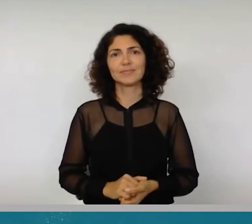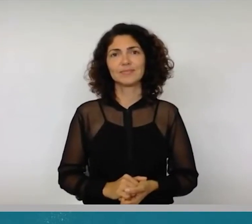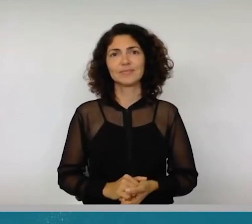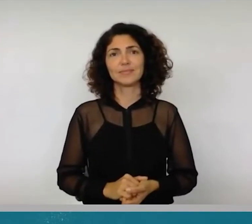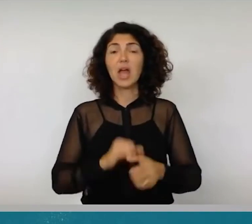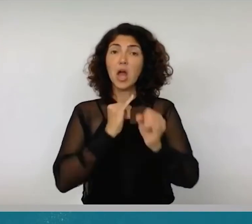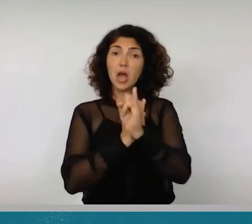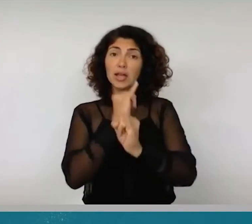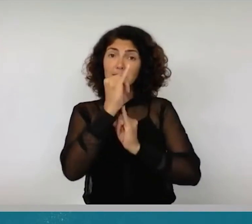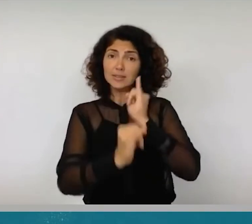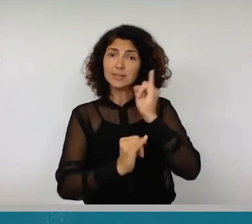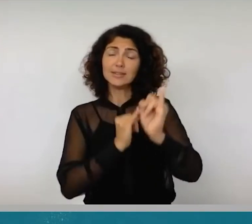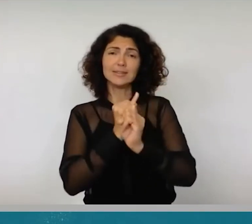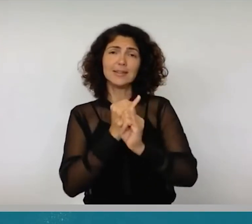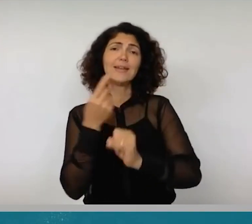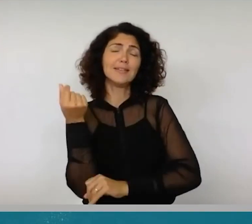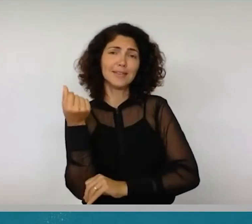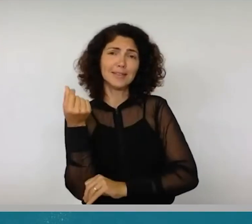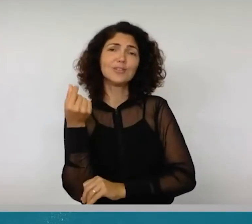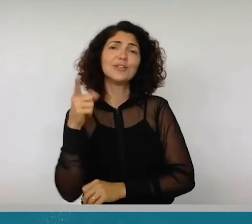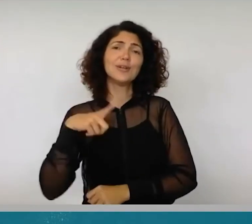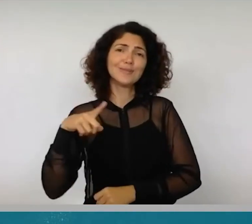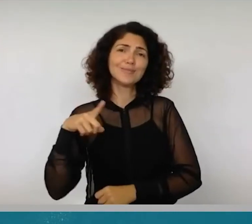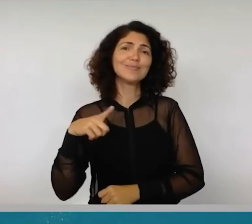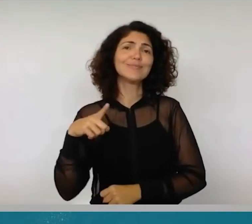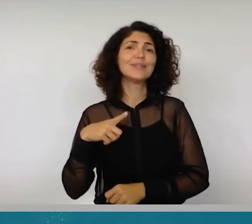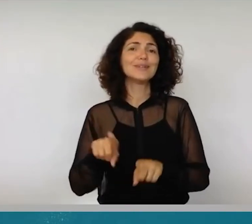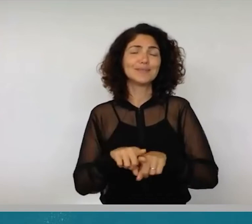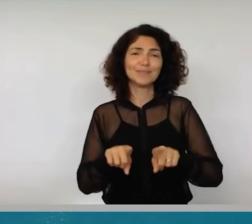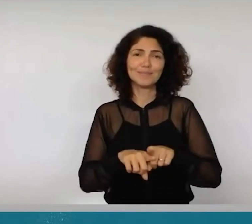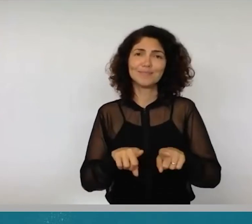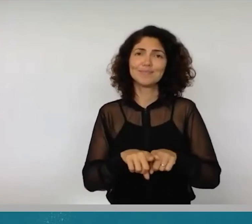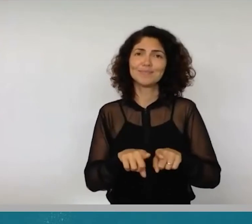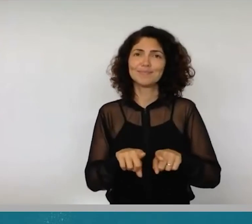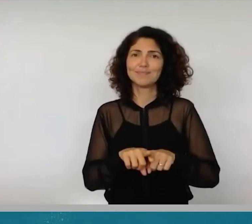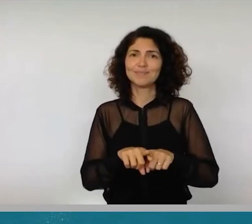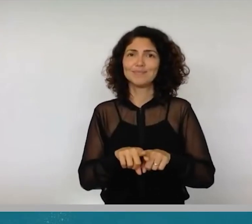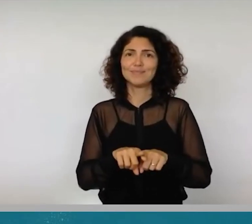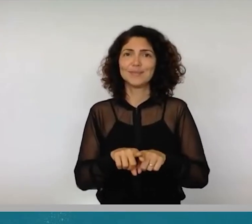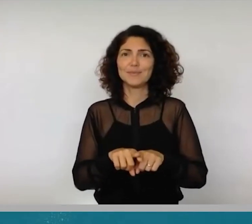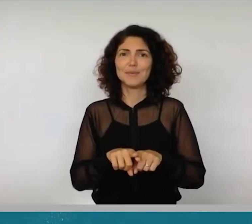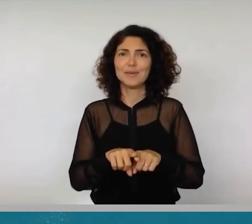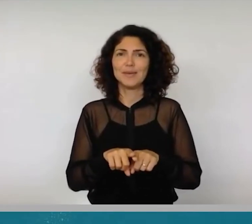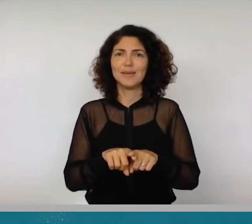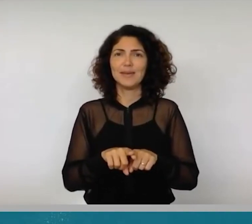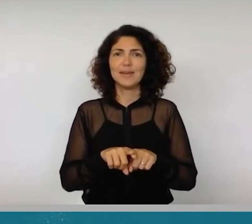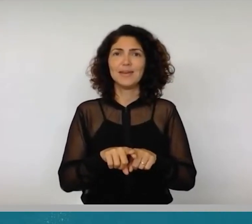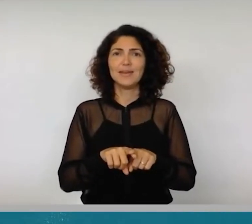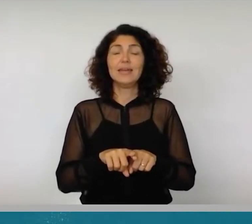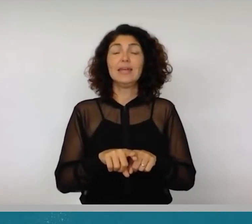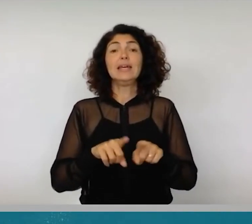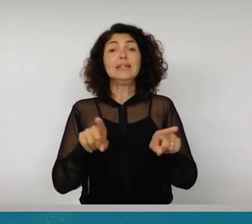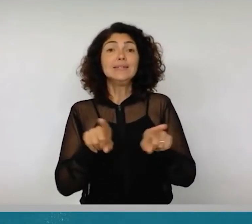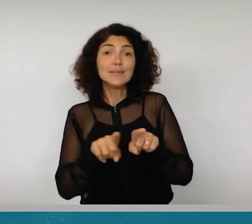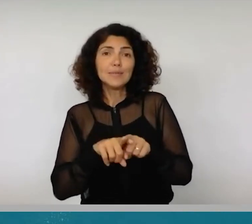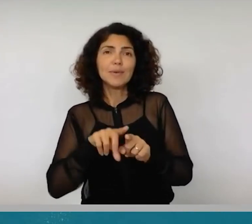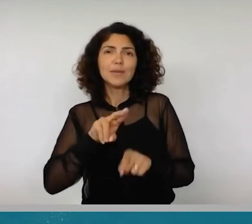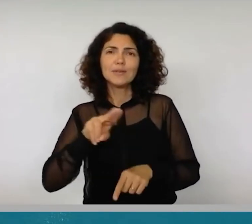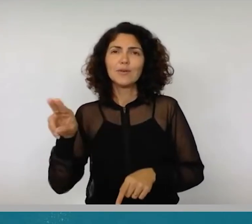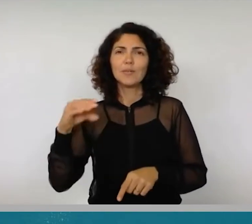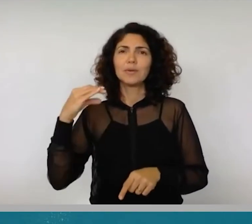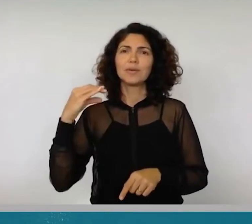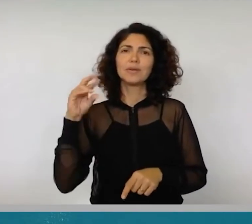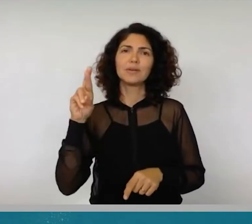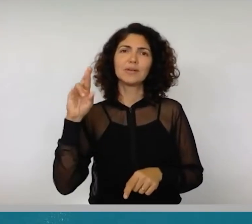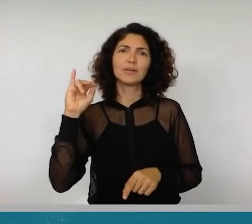digital, né? E nós temos o quê? Nós temos criptomoedas, né? Então, assim, tudo isso